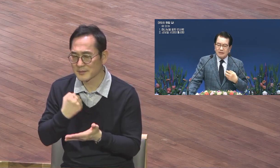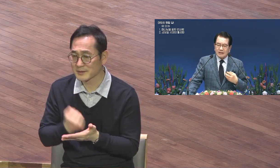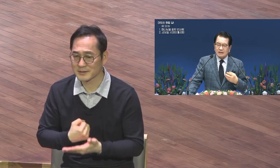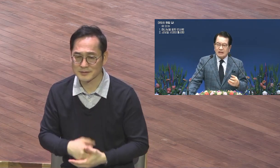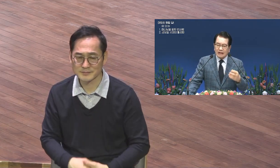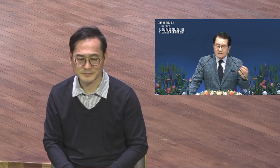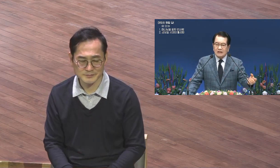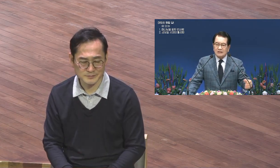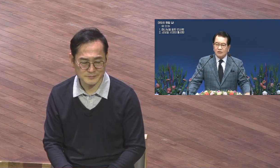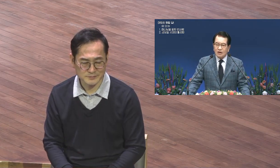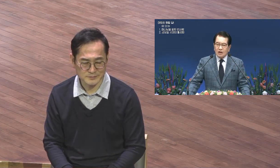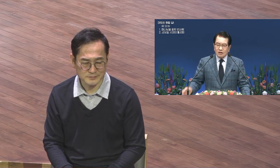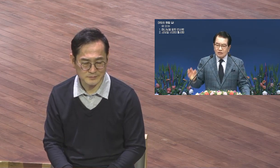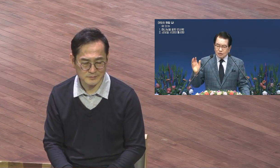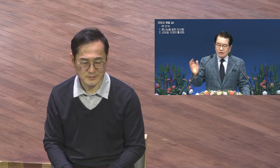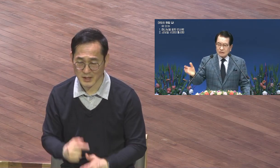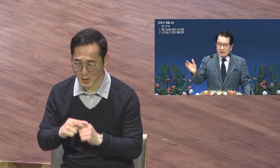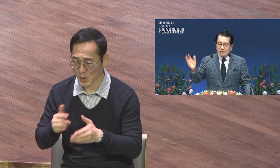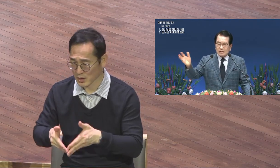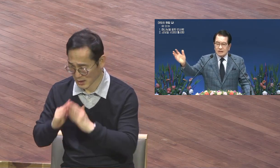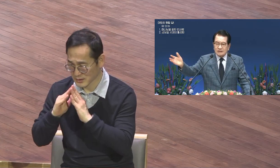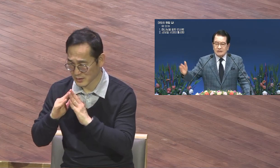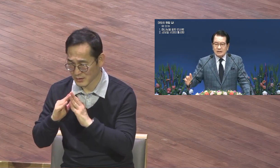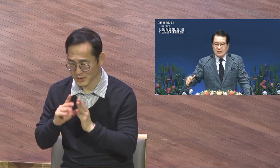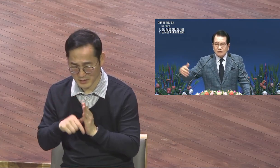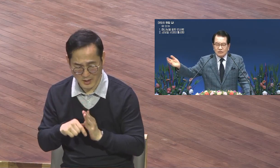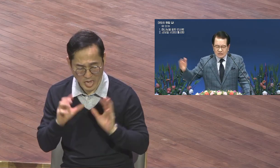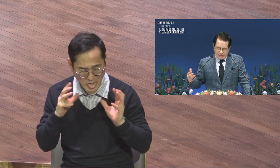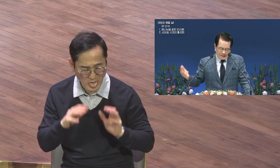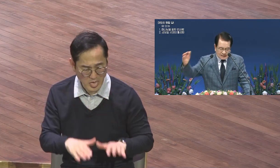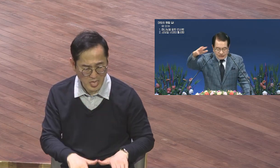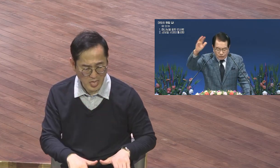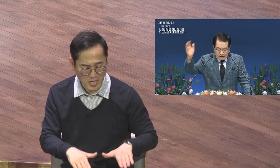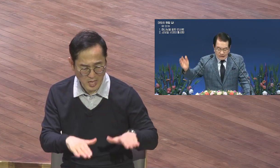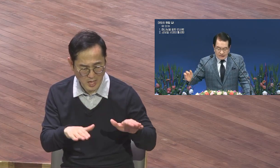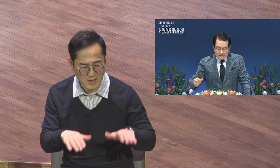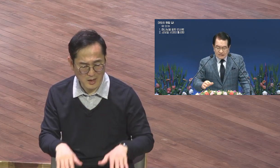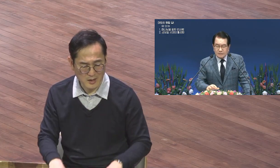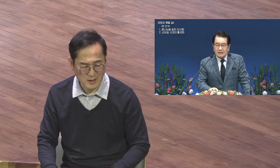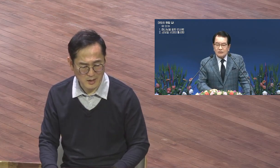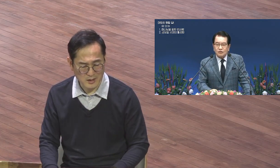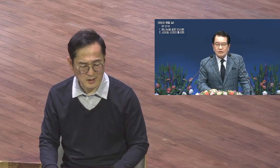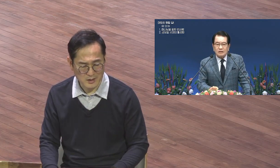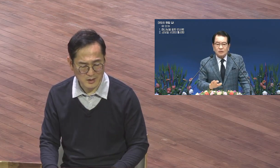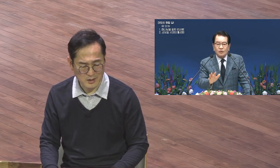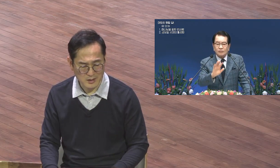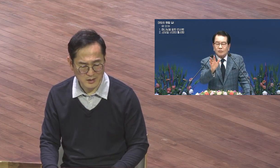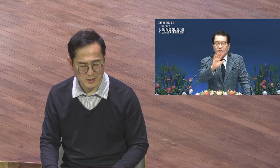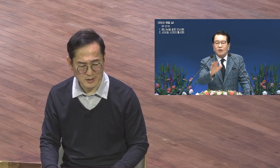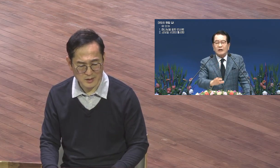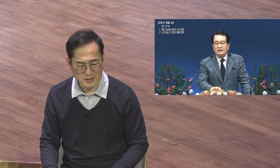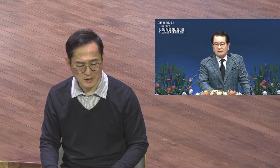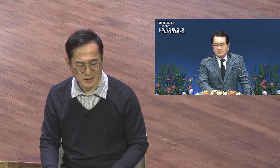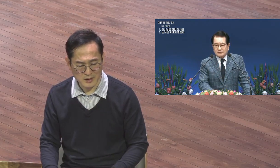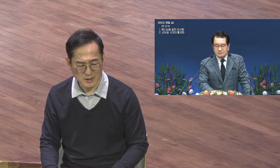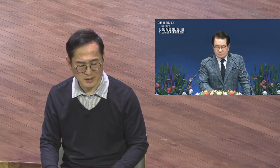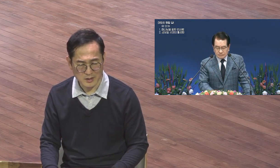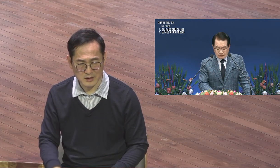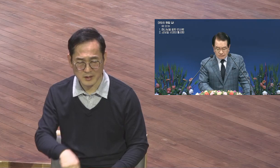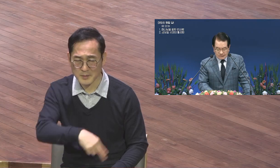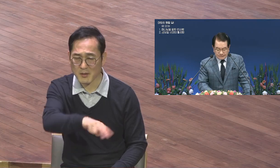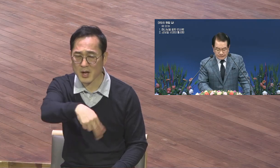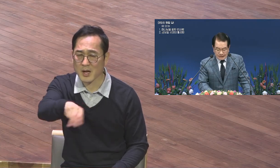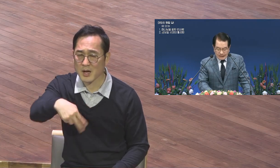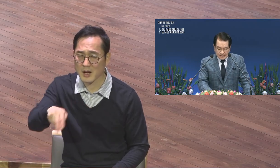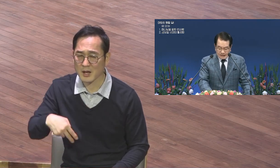저는 그리 받았는데 개척한다고 그냥 그 3살 4살 5살 나도 그냥 막 신방한다 돌아다니고 교회 못 가르친 거예요.